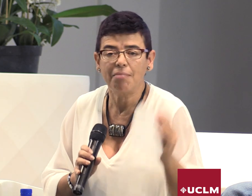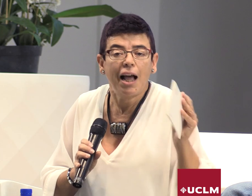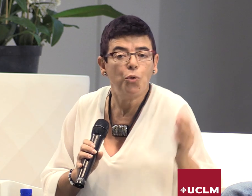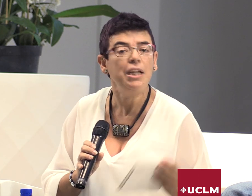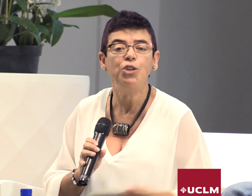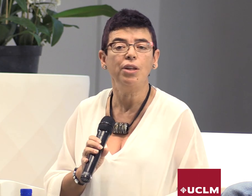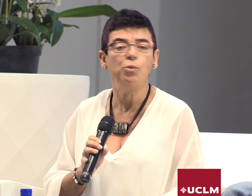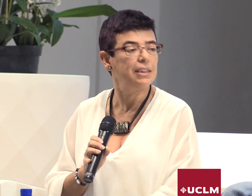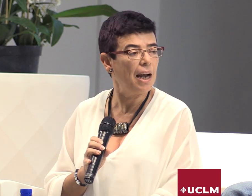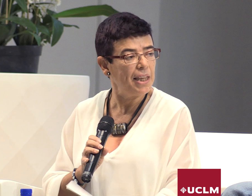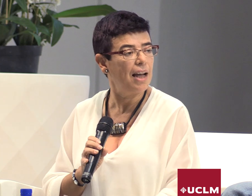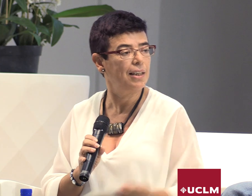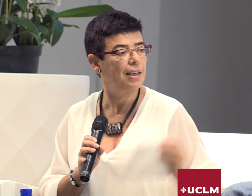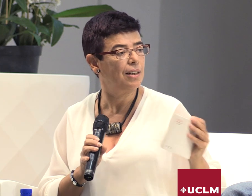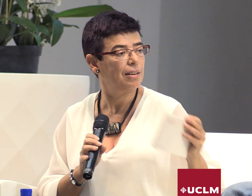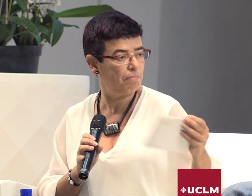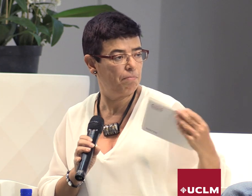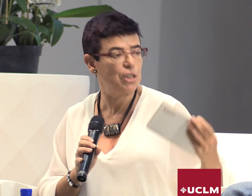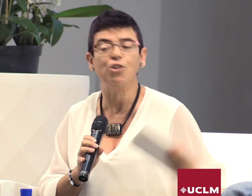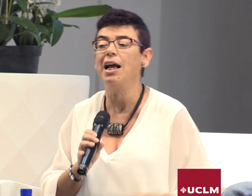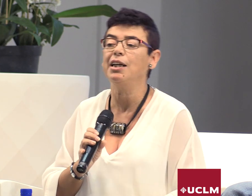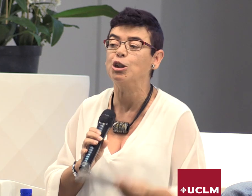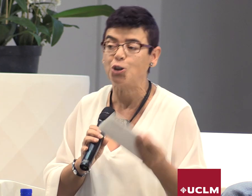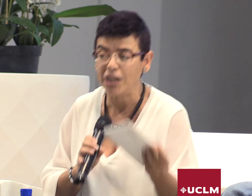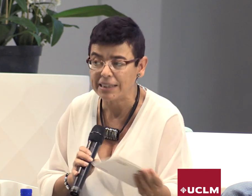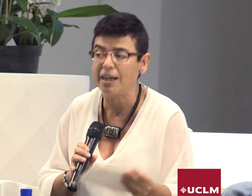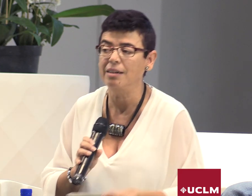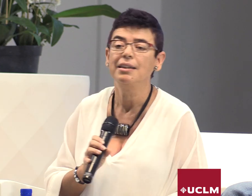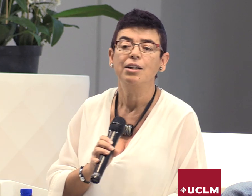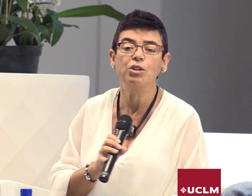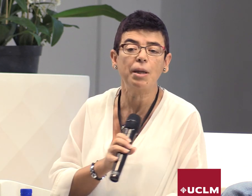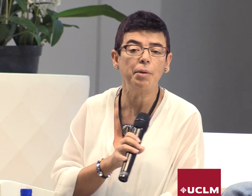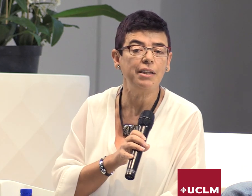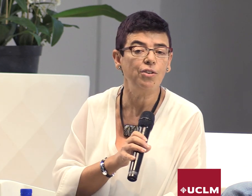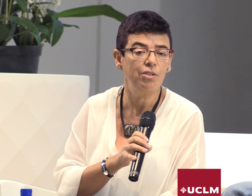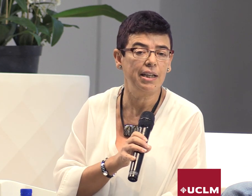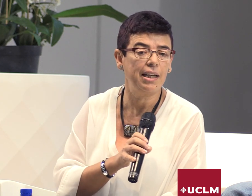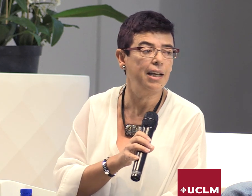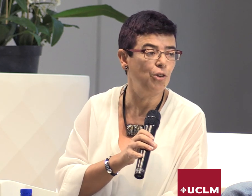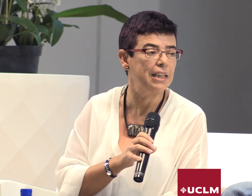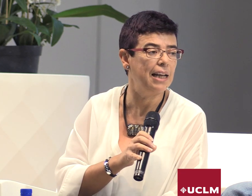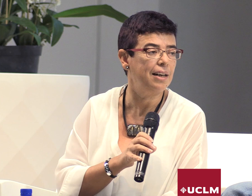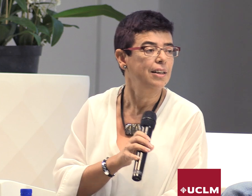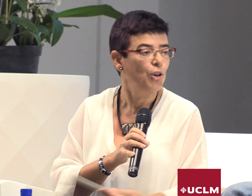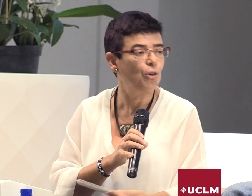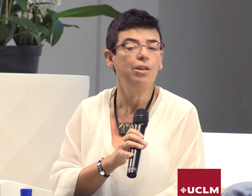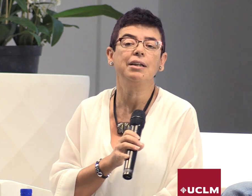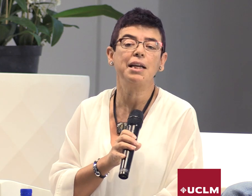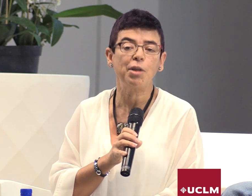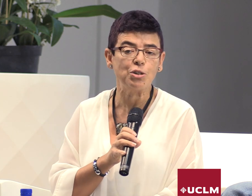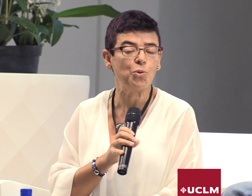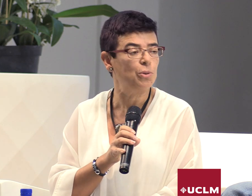compartierais algún hito de vuestra vida que, personal que os conecta, que os ha permitido conectar